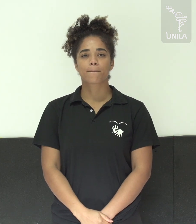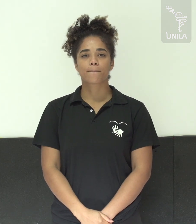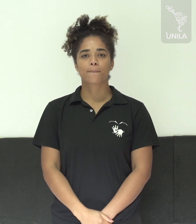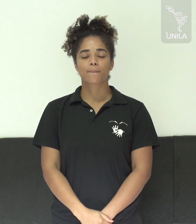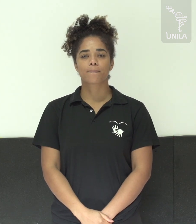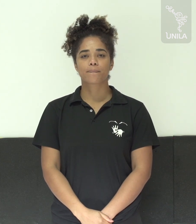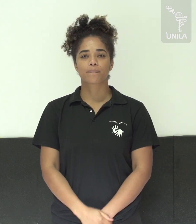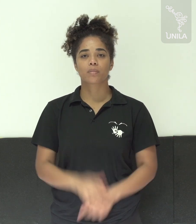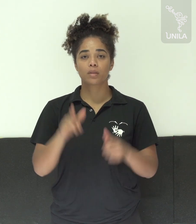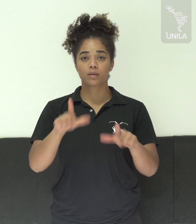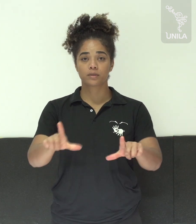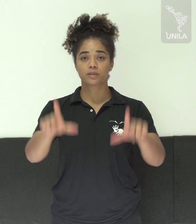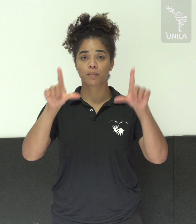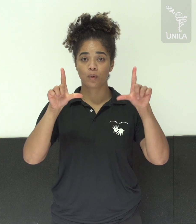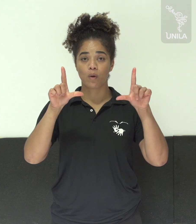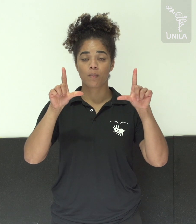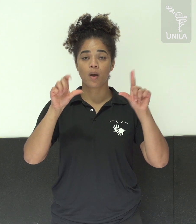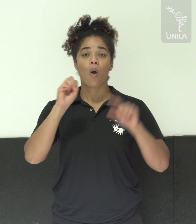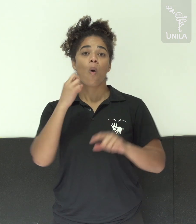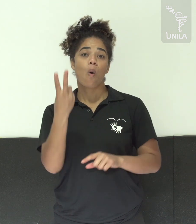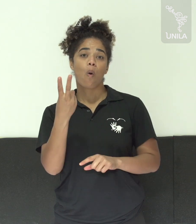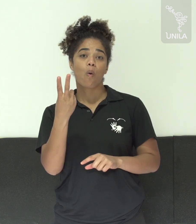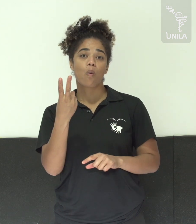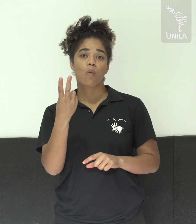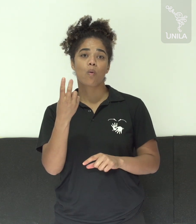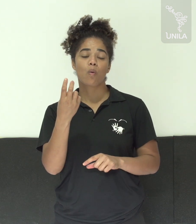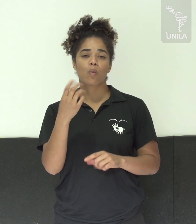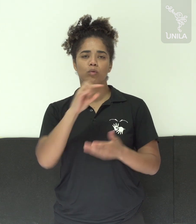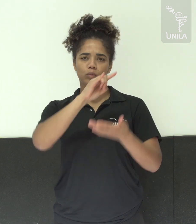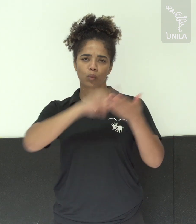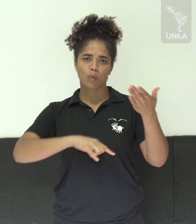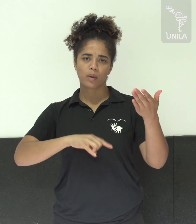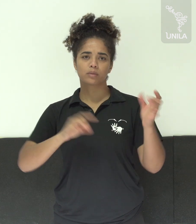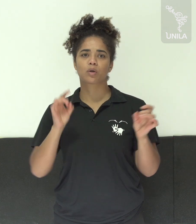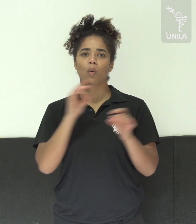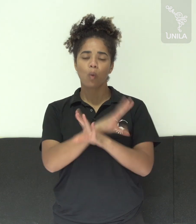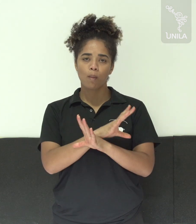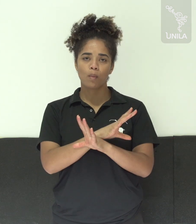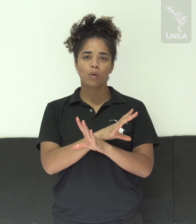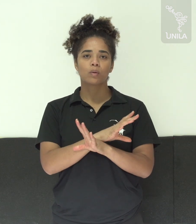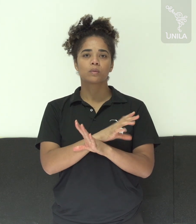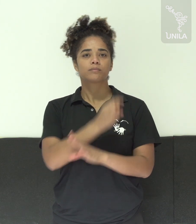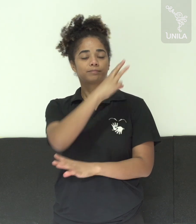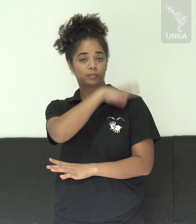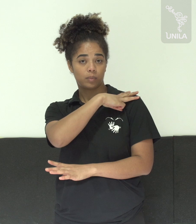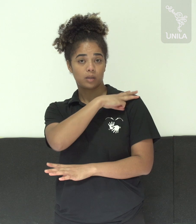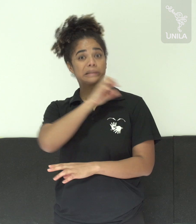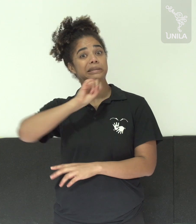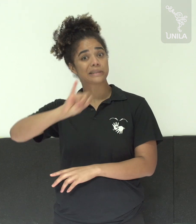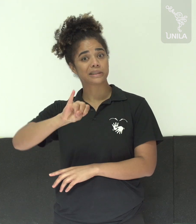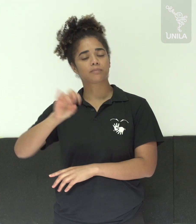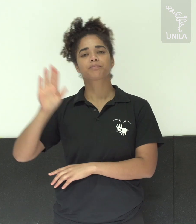diploma ou certidão de conclusão do ensino médio. Caso o candidato tenha obtido a certificação do ensino médio